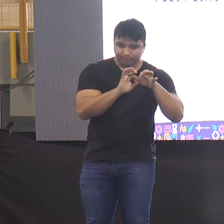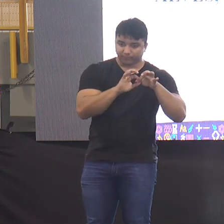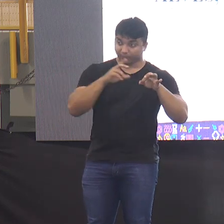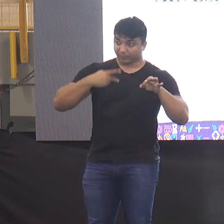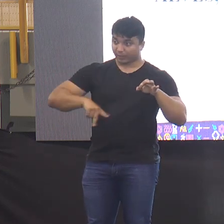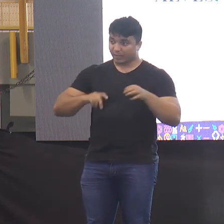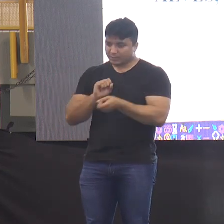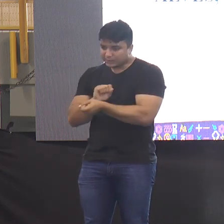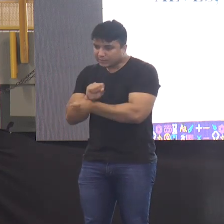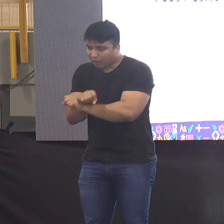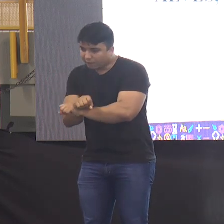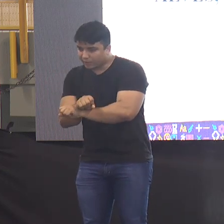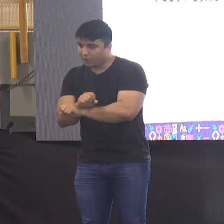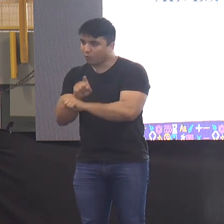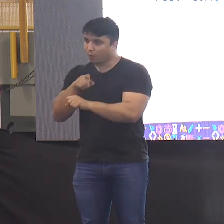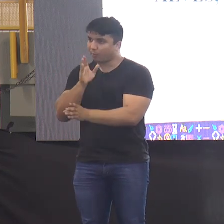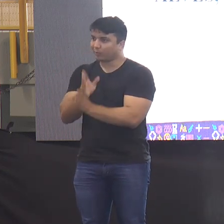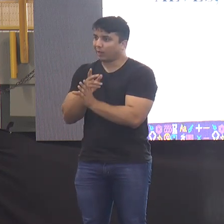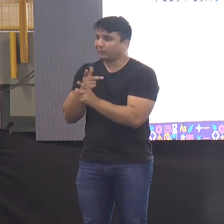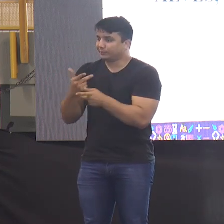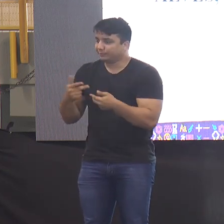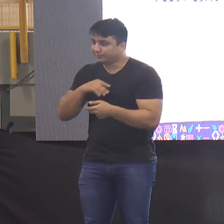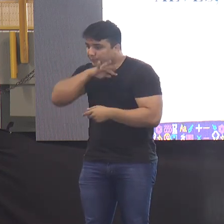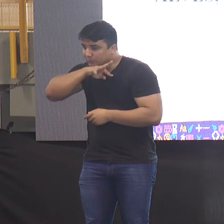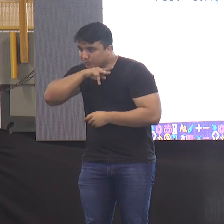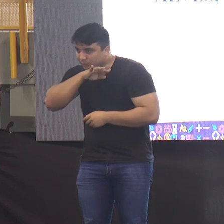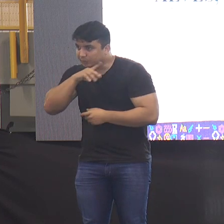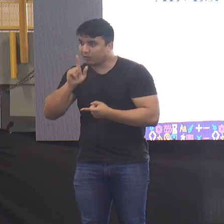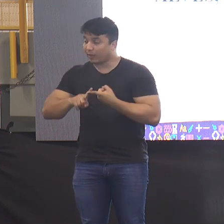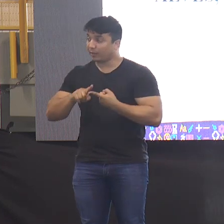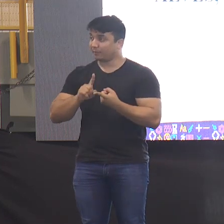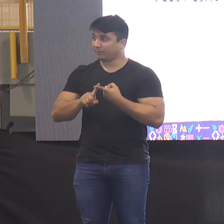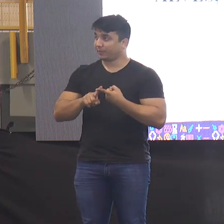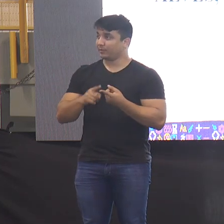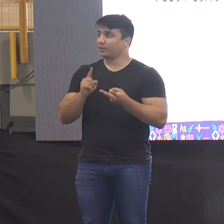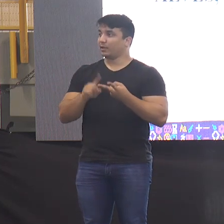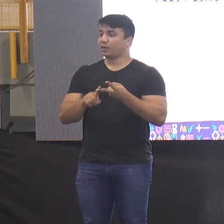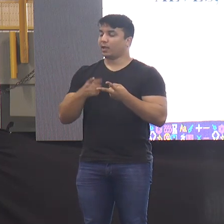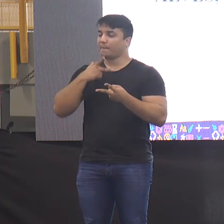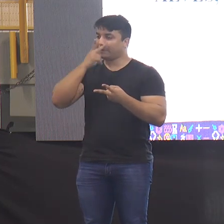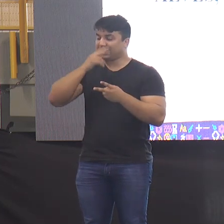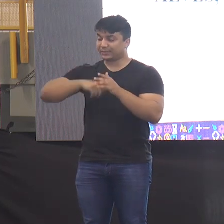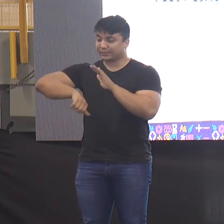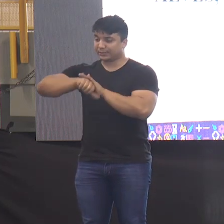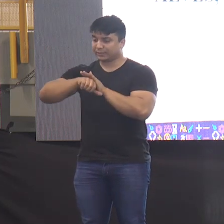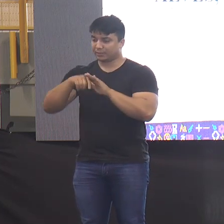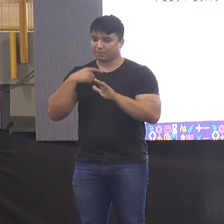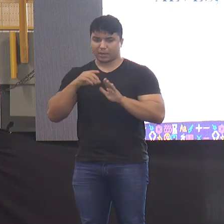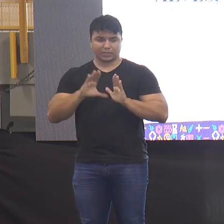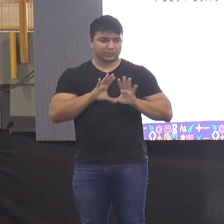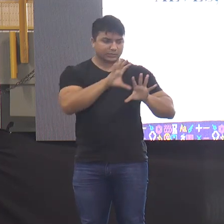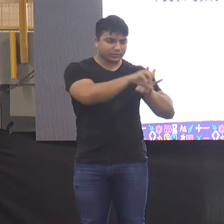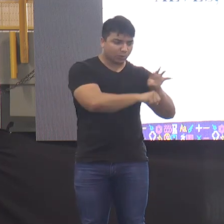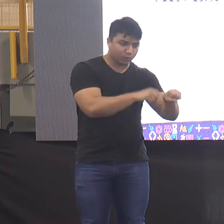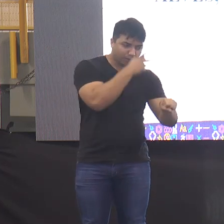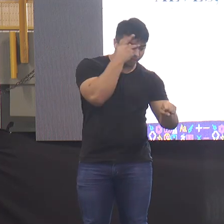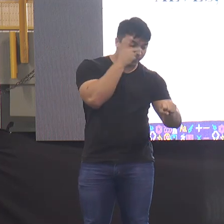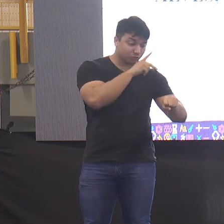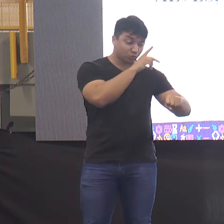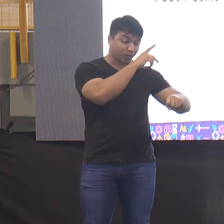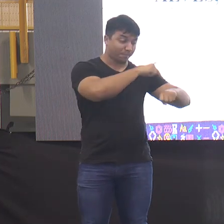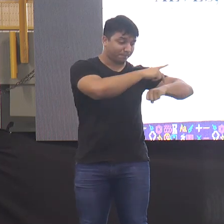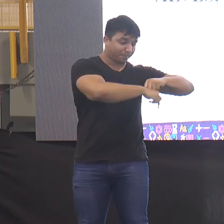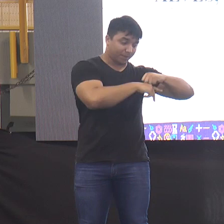da escravidão, ele conseguiu conciliar o crime que é você sequestrar pessoas das